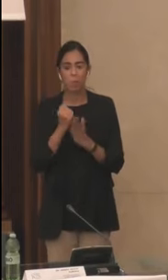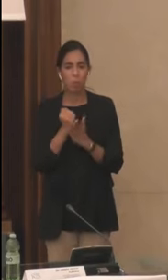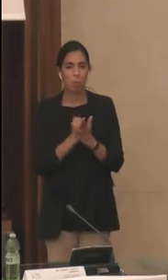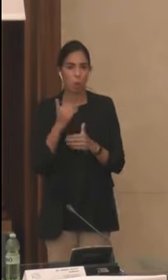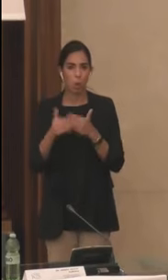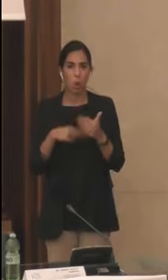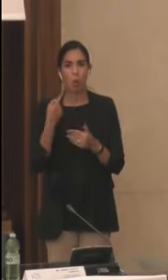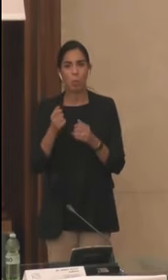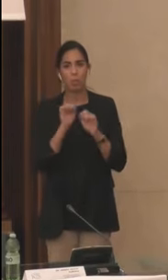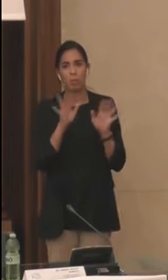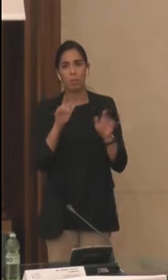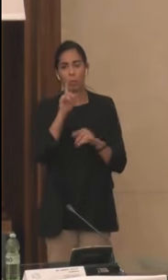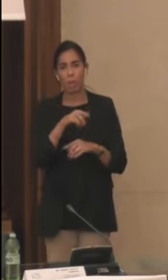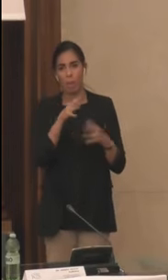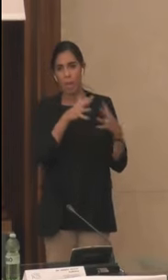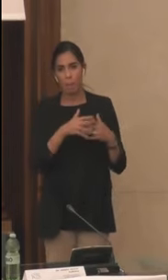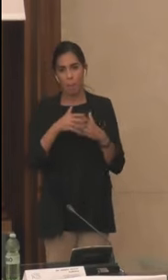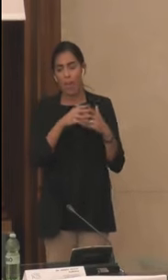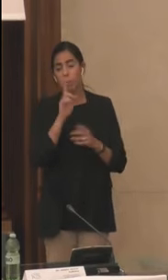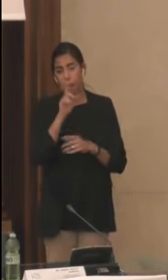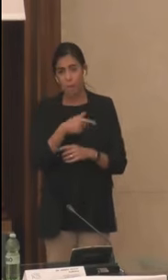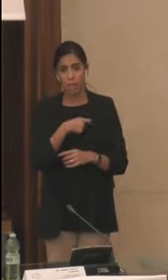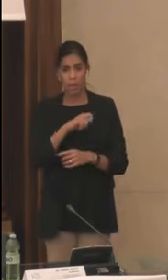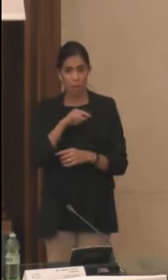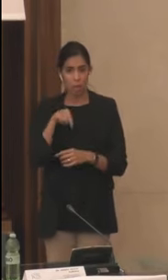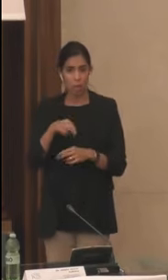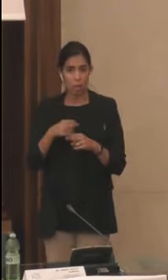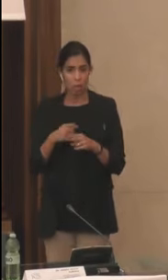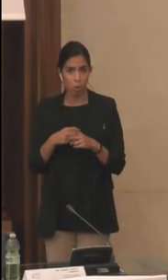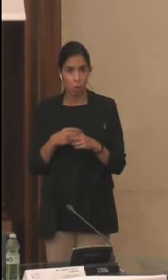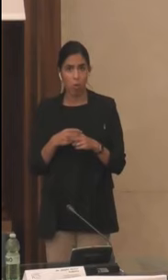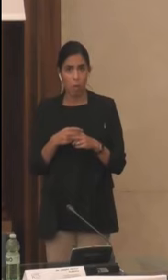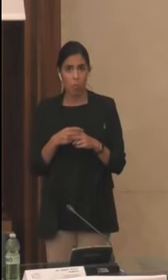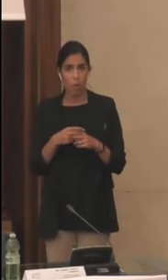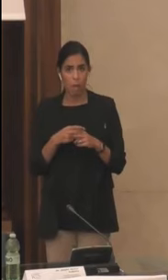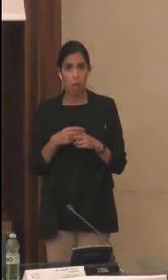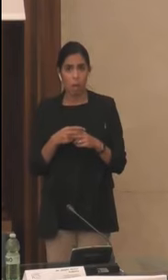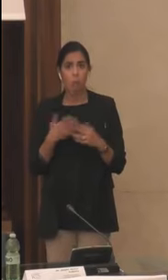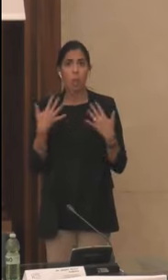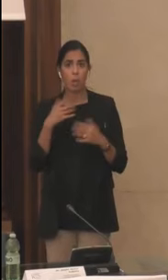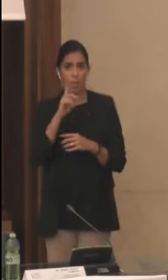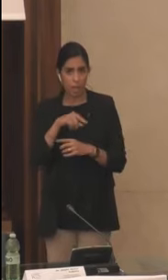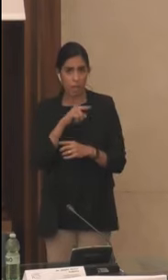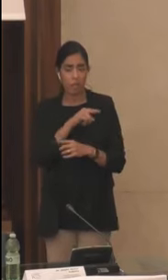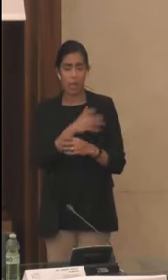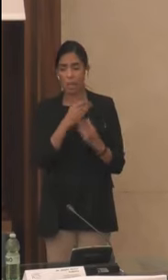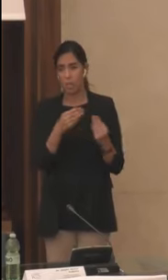España, Roma, en Buenos Aires tengo muchos pacientes. Entonces, oxígeno para tener saturación